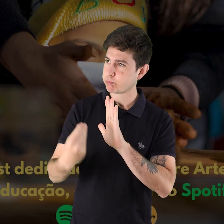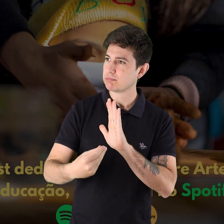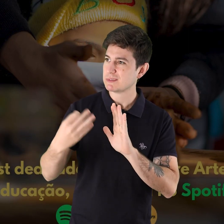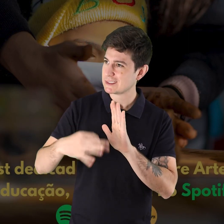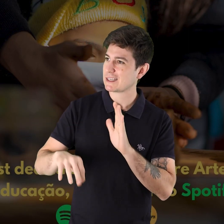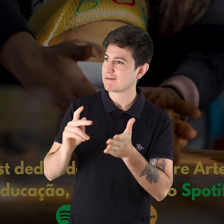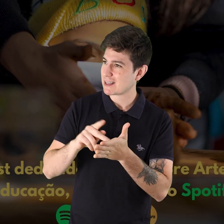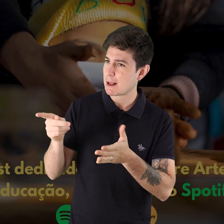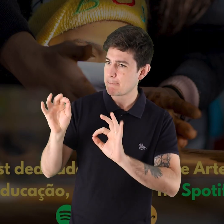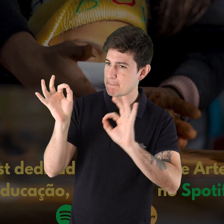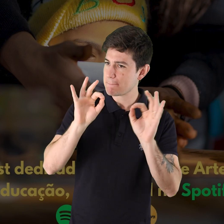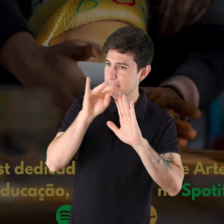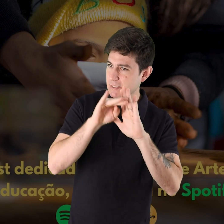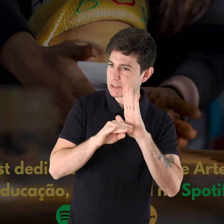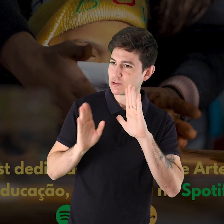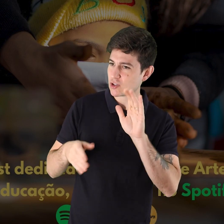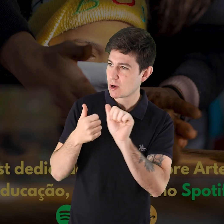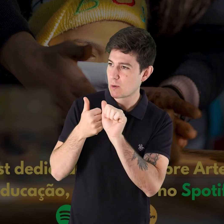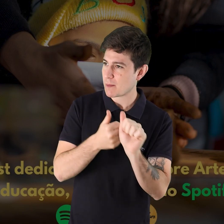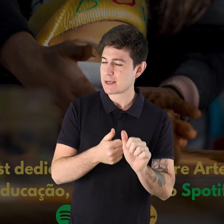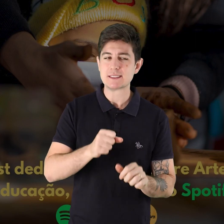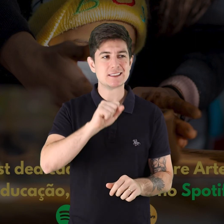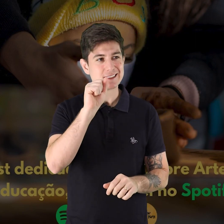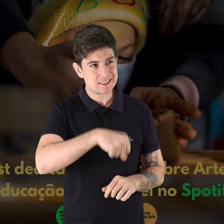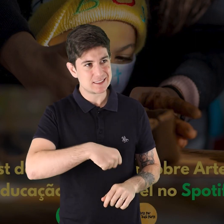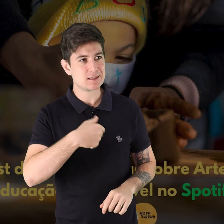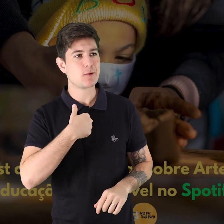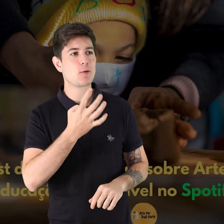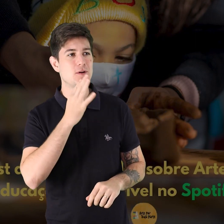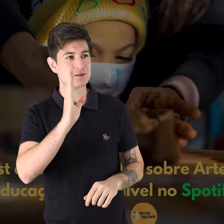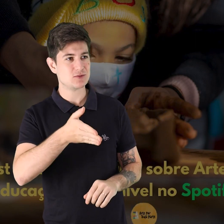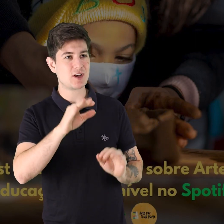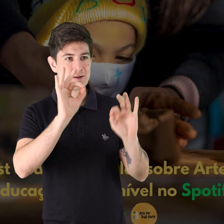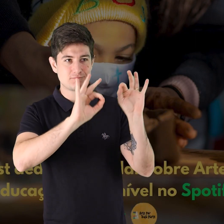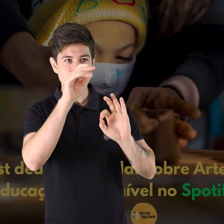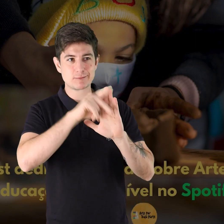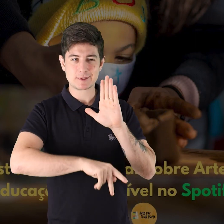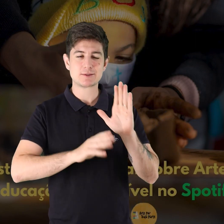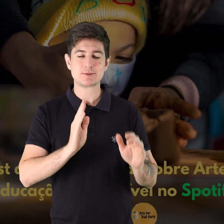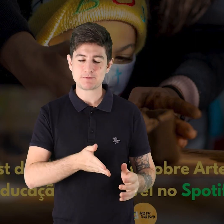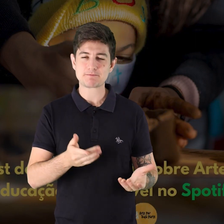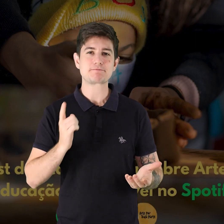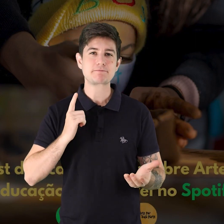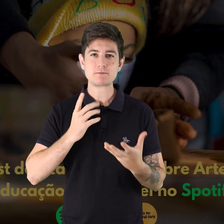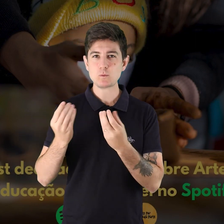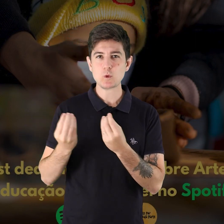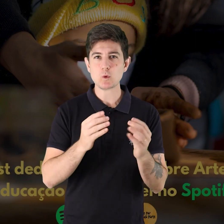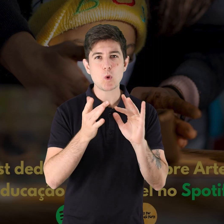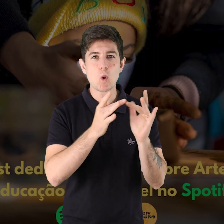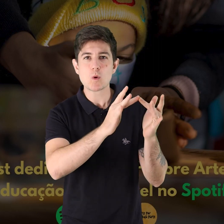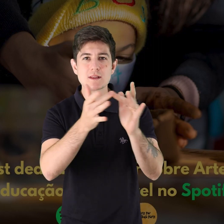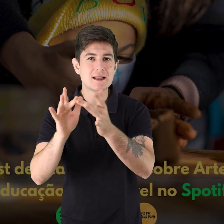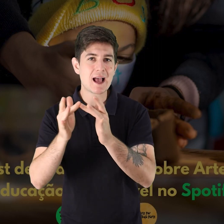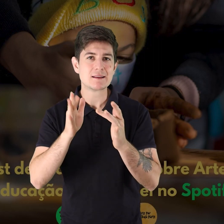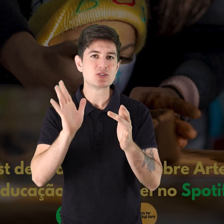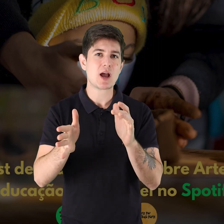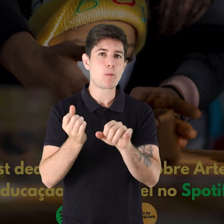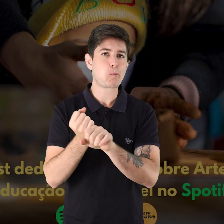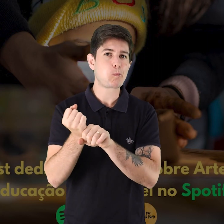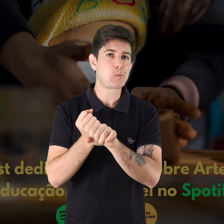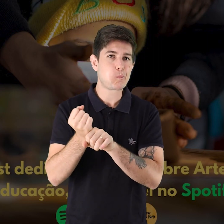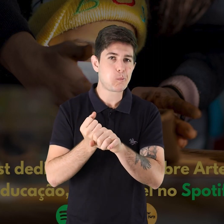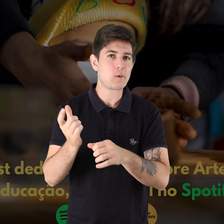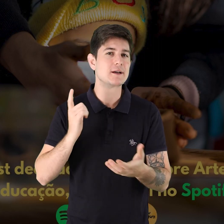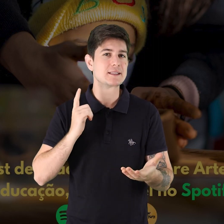acompanha o projeto já há muito tempo, né? Sim, já conheço. O planejamento dele, tudo. Isso, eu já conheço o projeto, acho que a gente, né, já teve